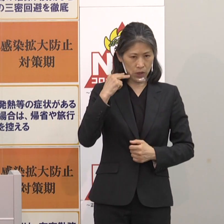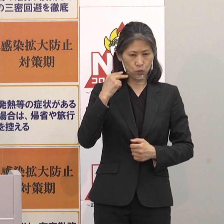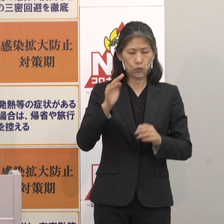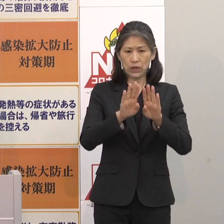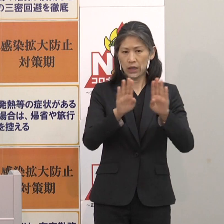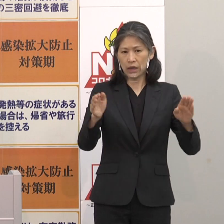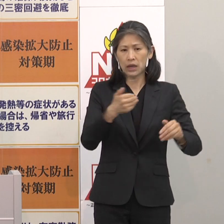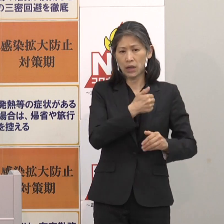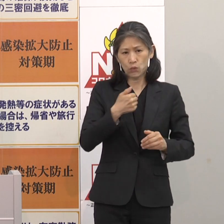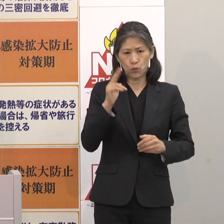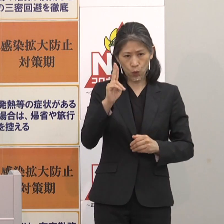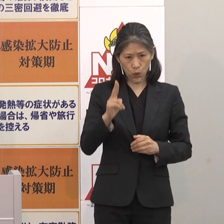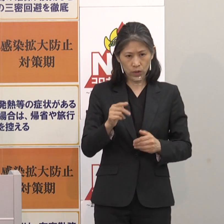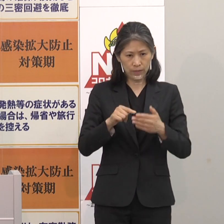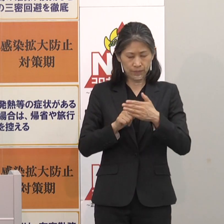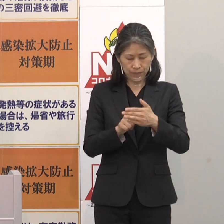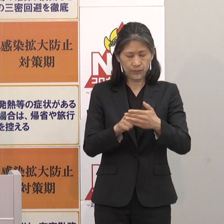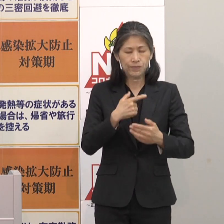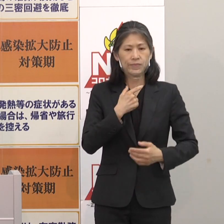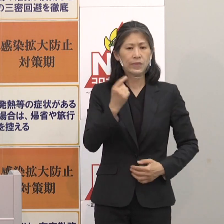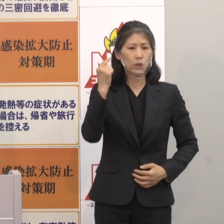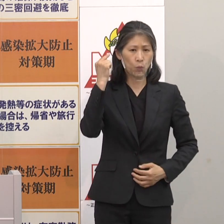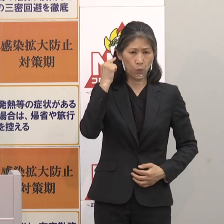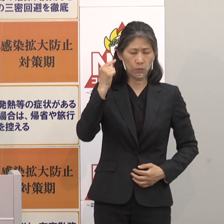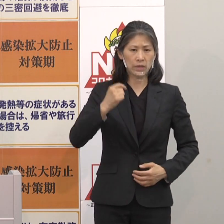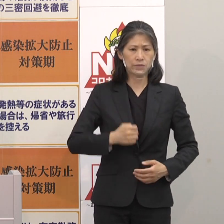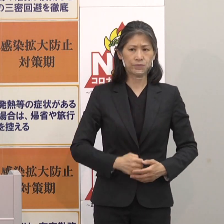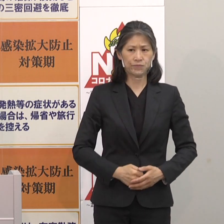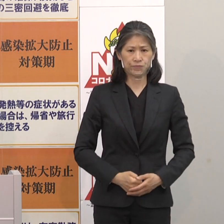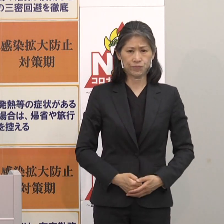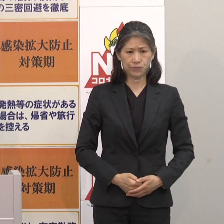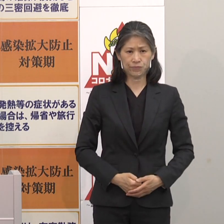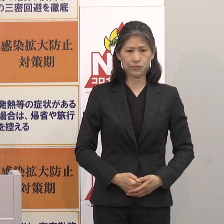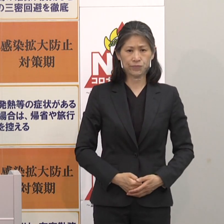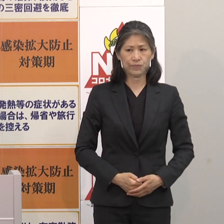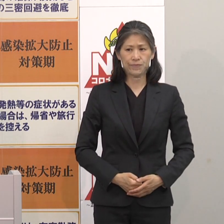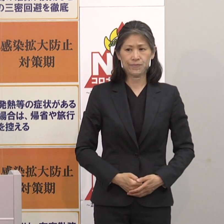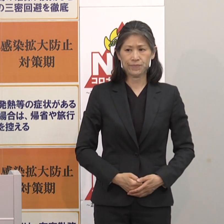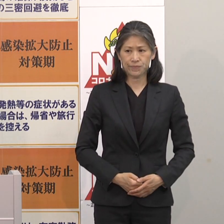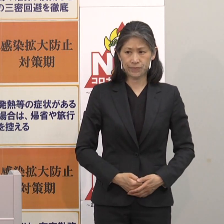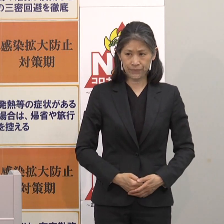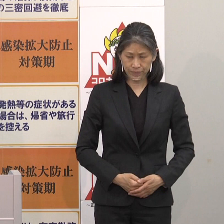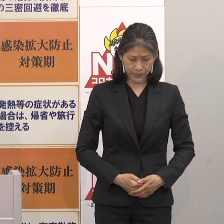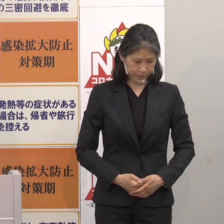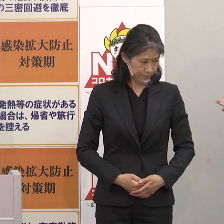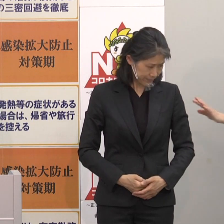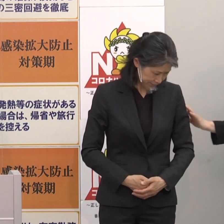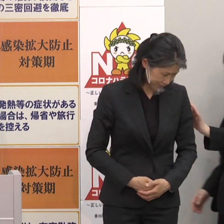はい、わかりました。ありがとうございます。 どうぞ。